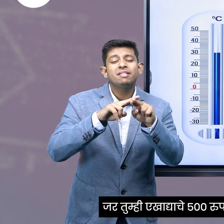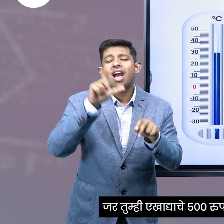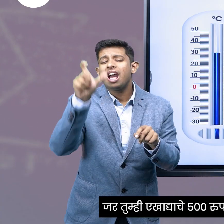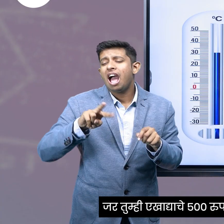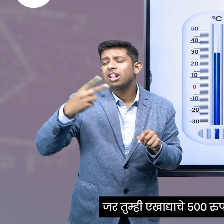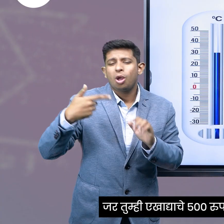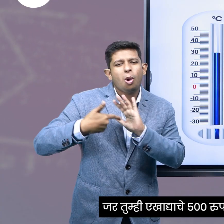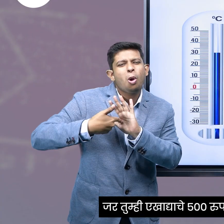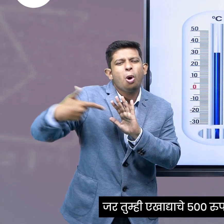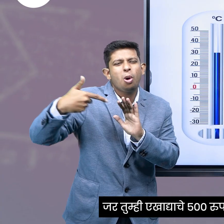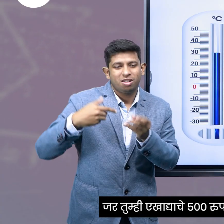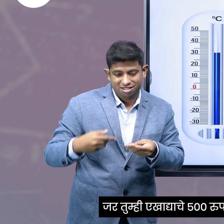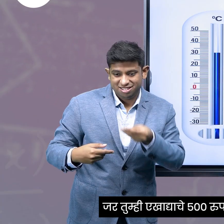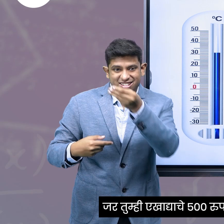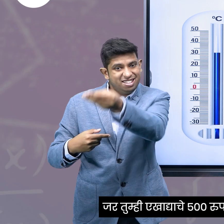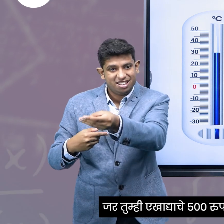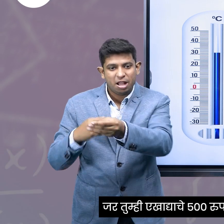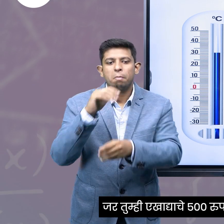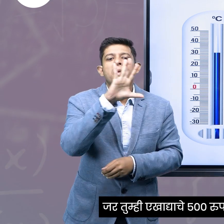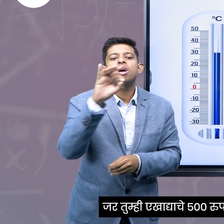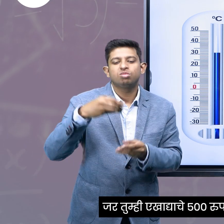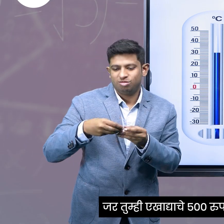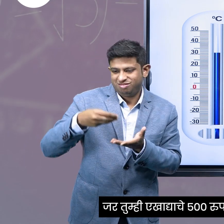एखाद्याचे 500 रुपये देणे लागता तर ते ऋण पूर्णांक आहे.